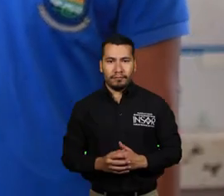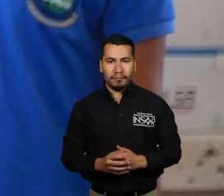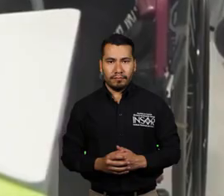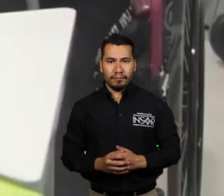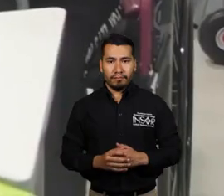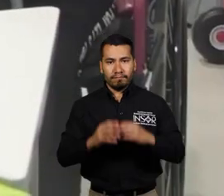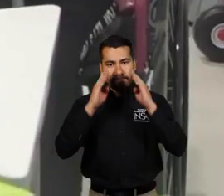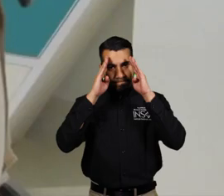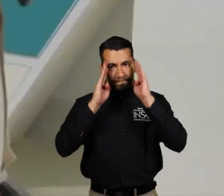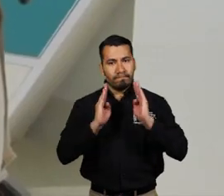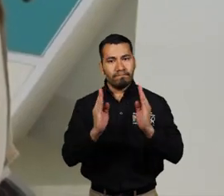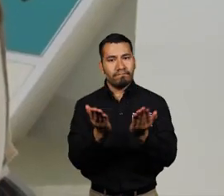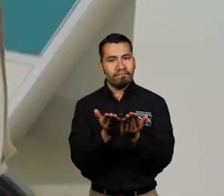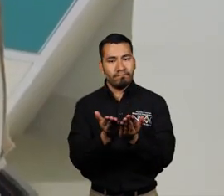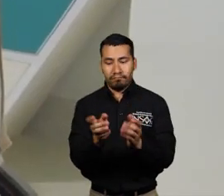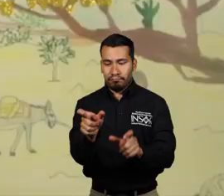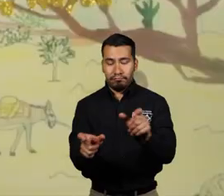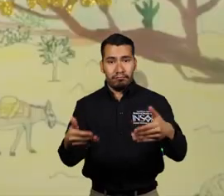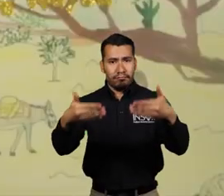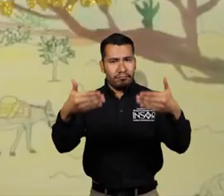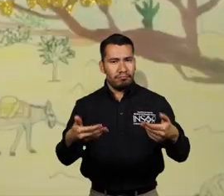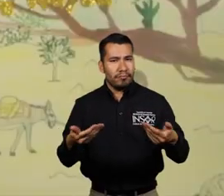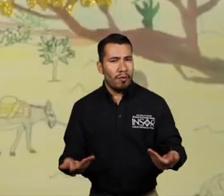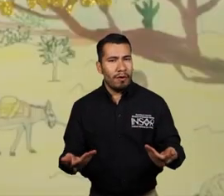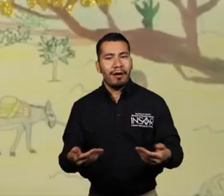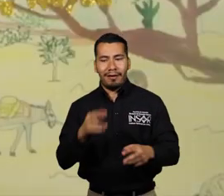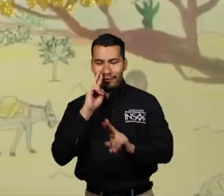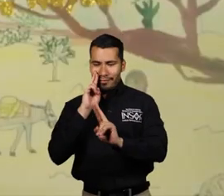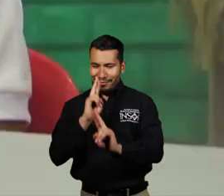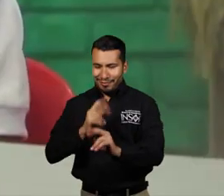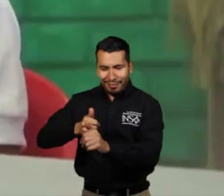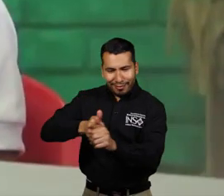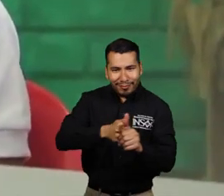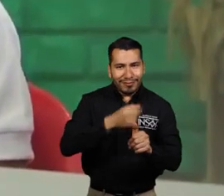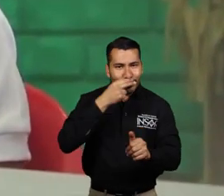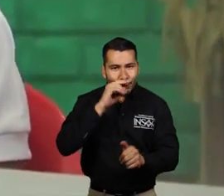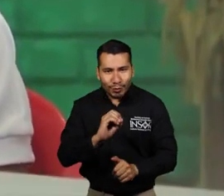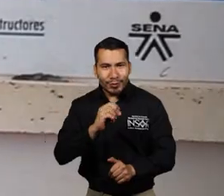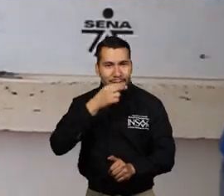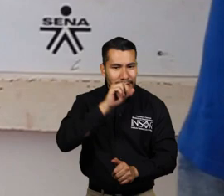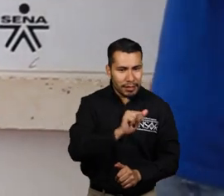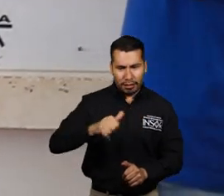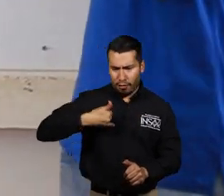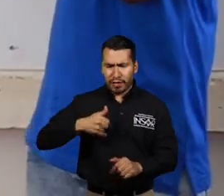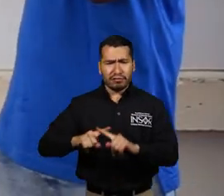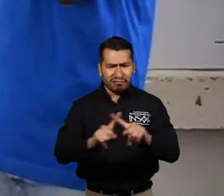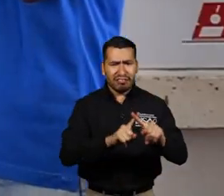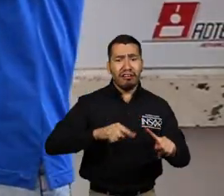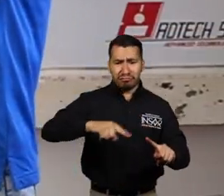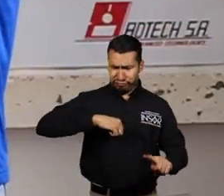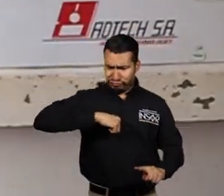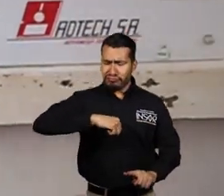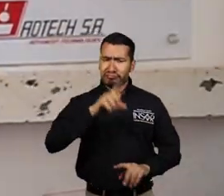la atención educativa a la población con discapacidad parte de reconocer a cada niño niña y adolescente como un sujeto de